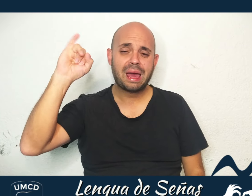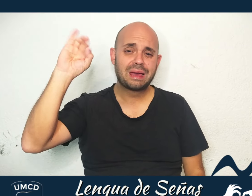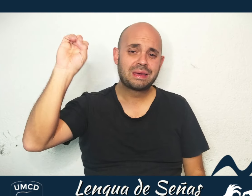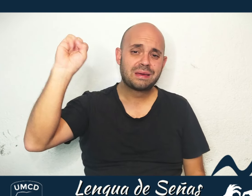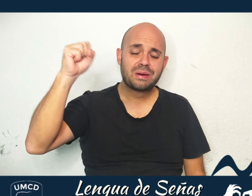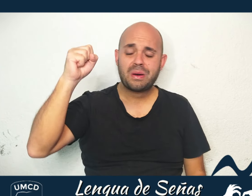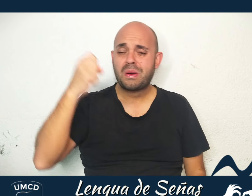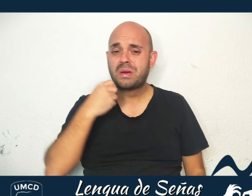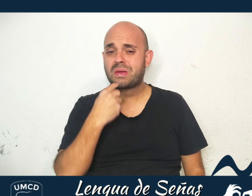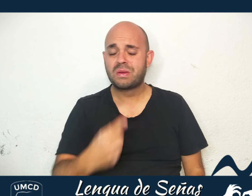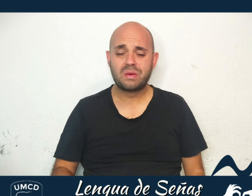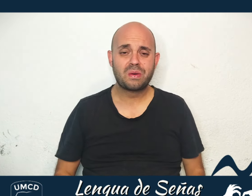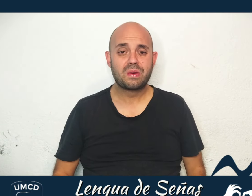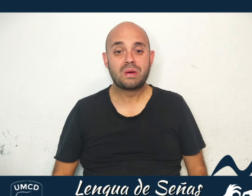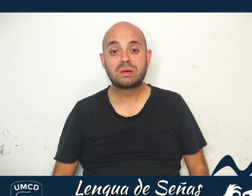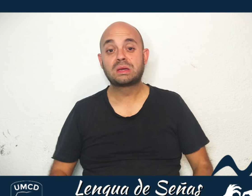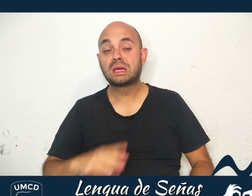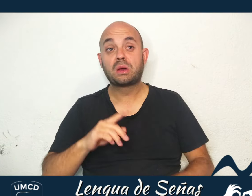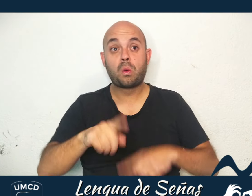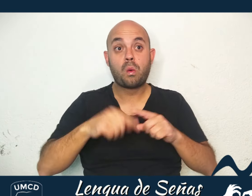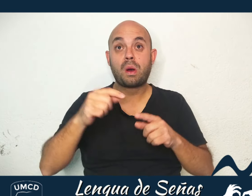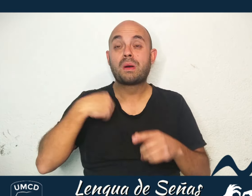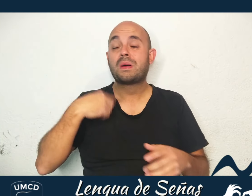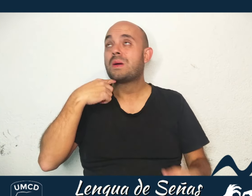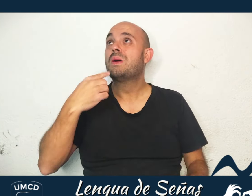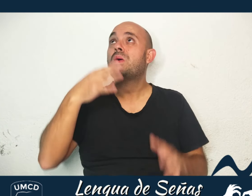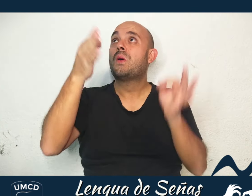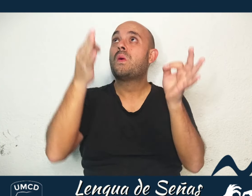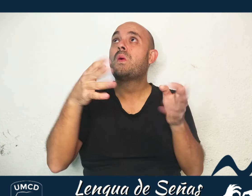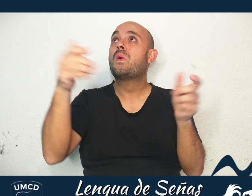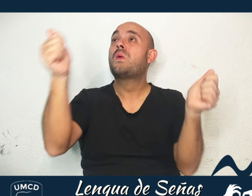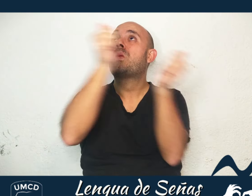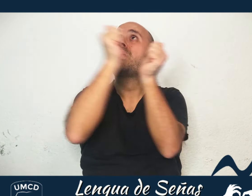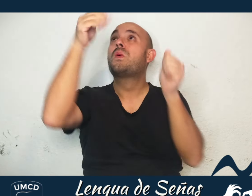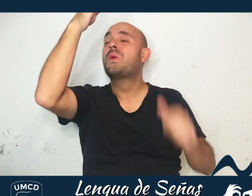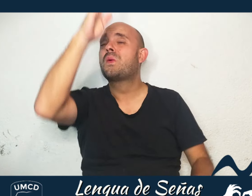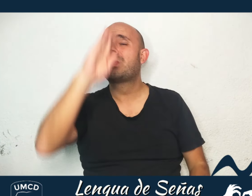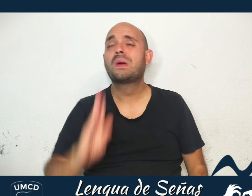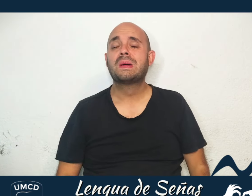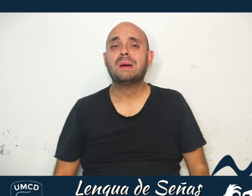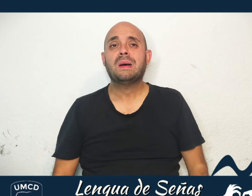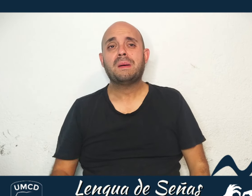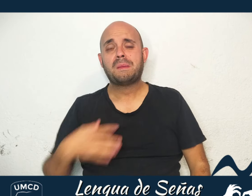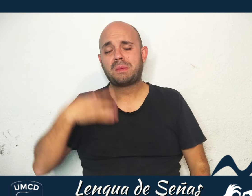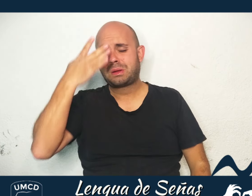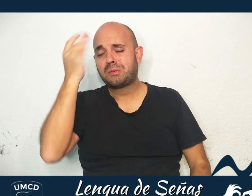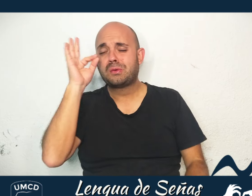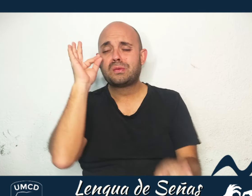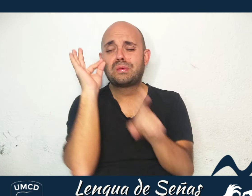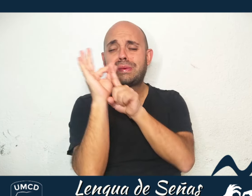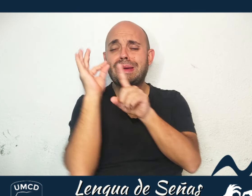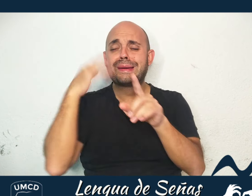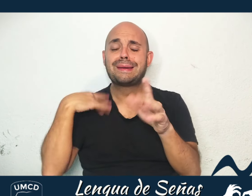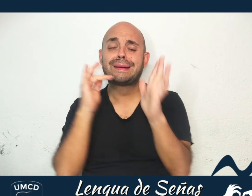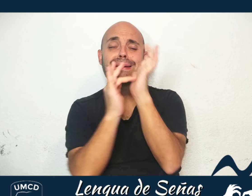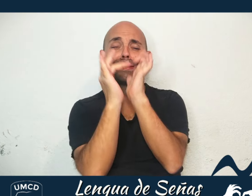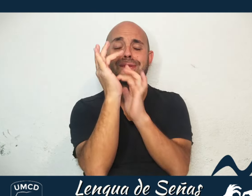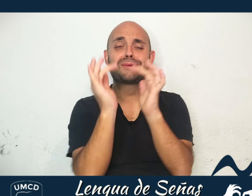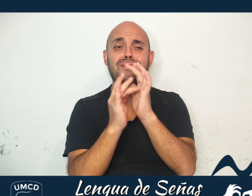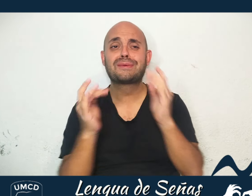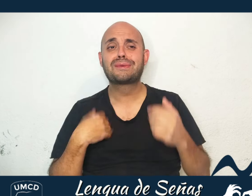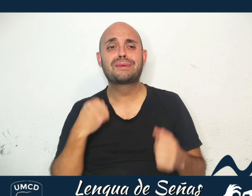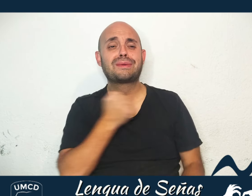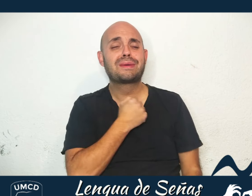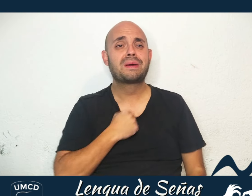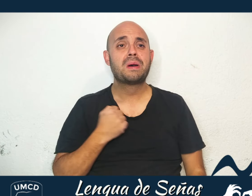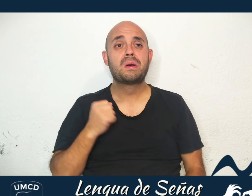creyentes, aquellos que han muerto y que su alma ha sido llevada a la presencia de Dios por haber puesto su fe en Jesucristo